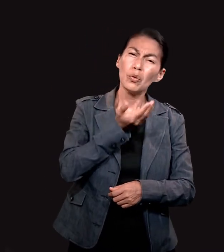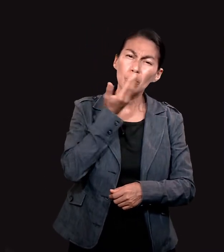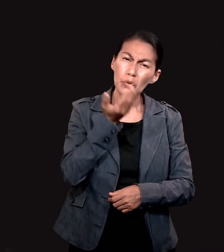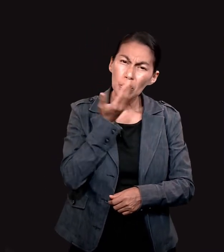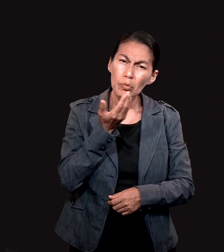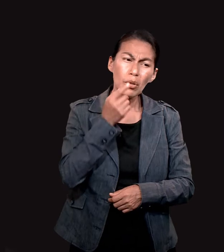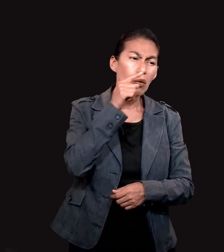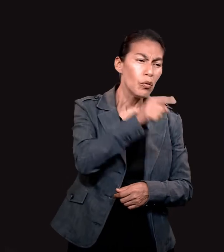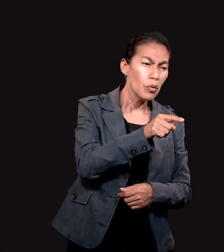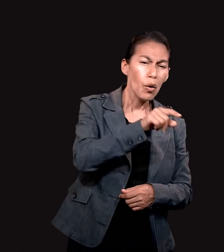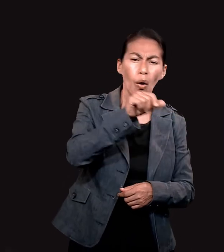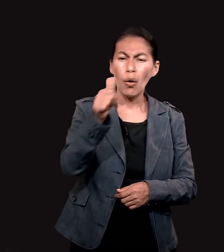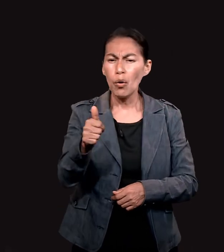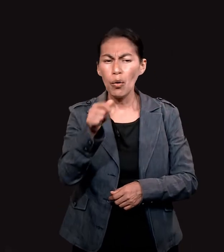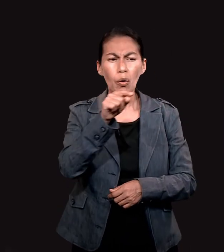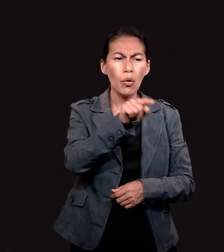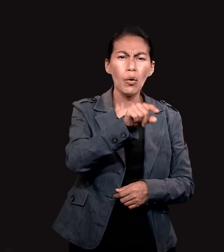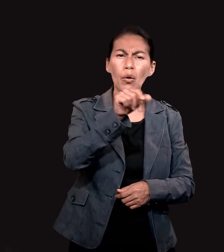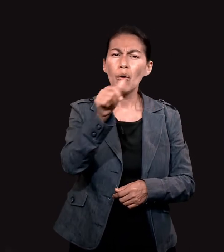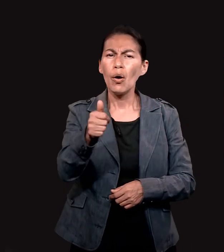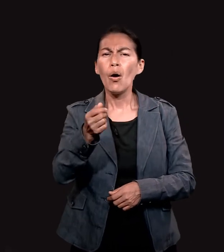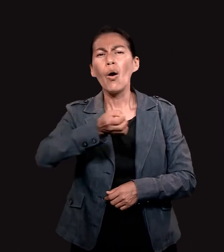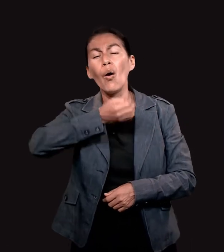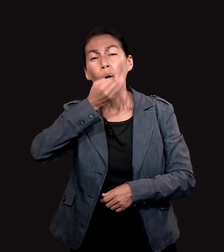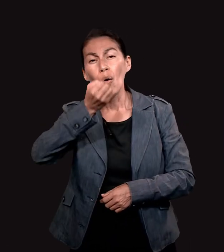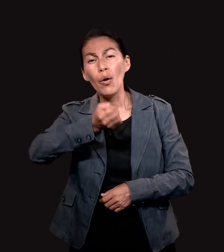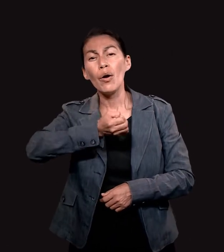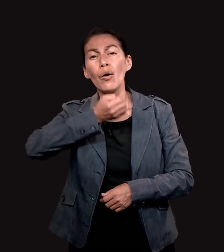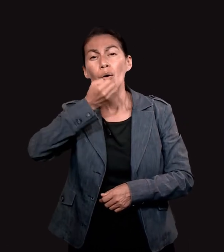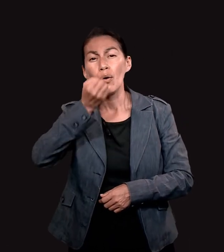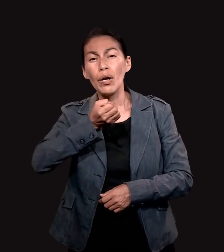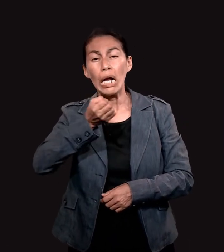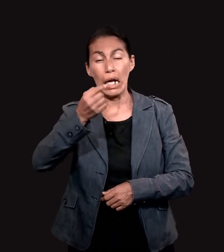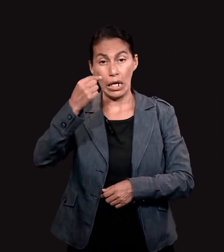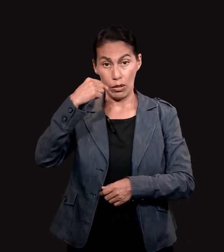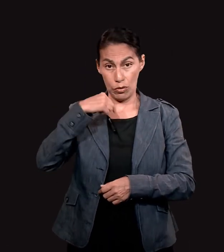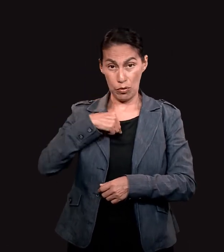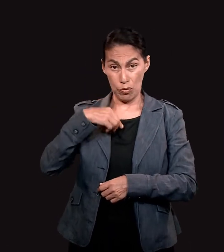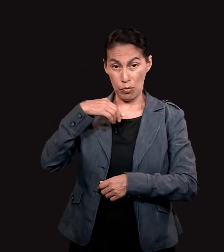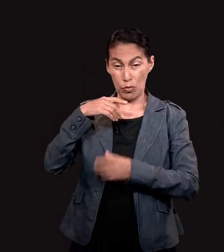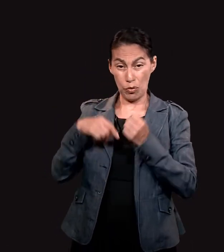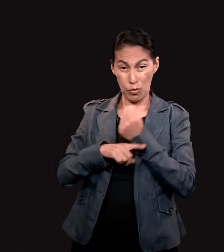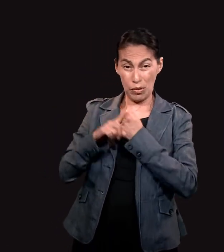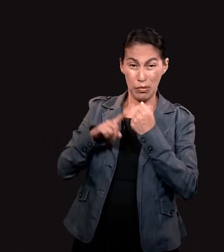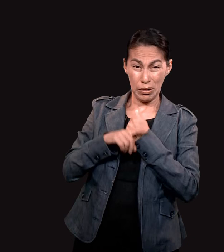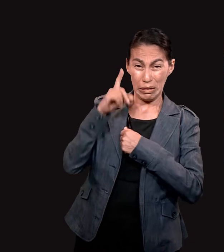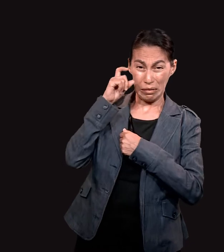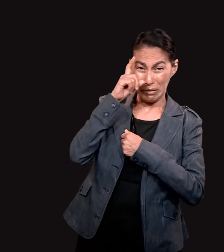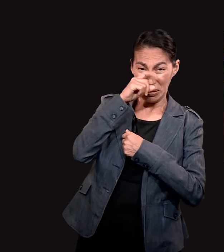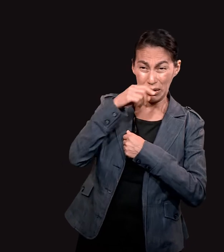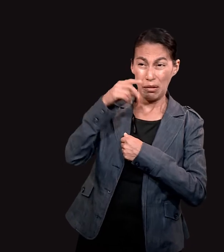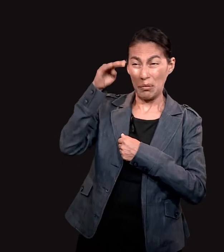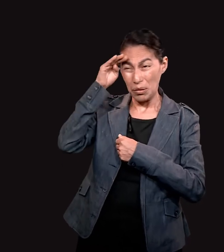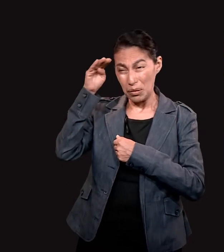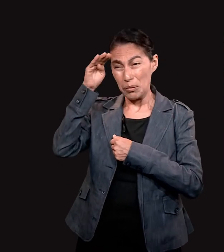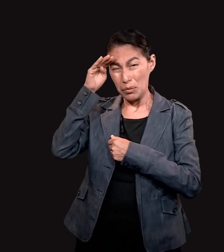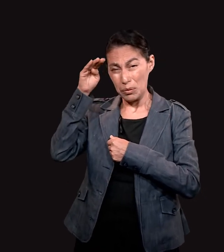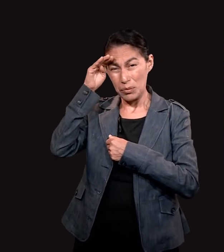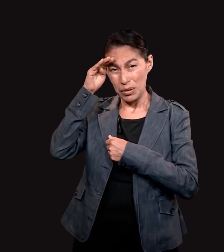unos por los otros. ¿Por qué? Porque orando los unos por los otros nos olvidamos de nosotros